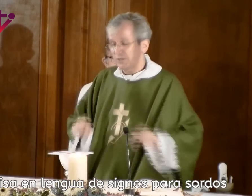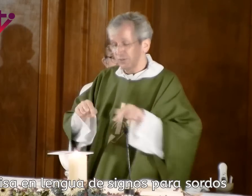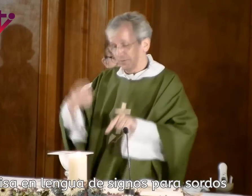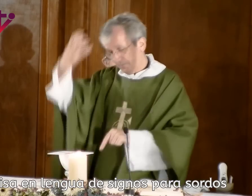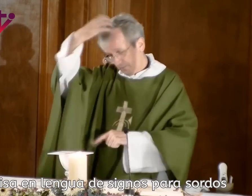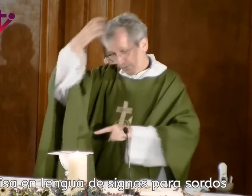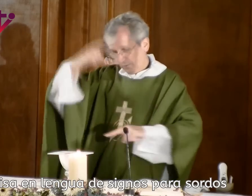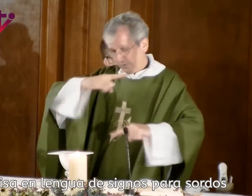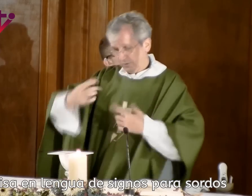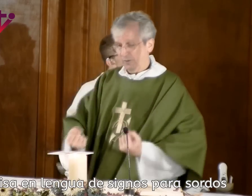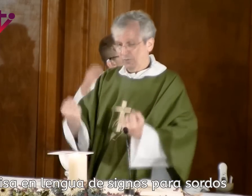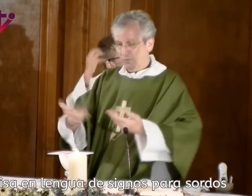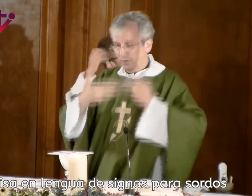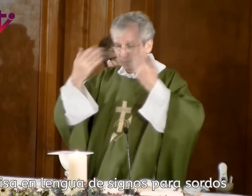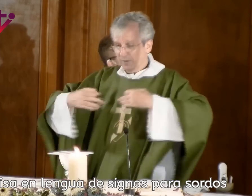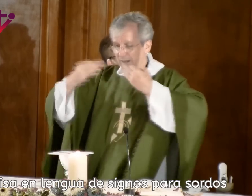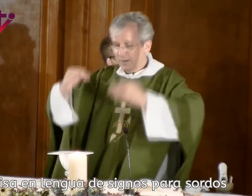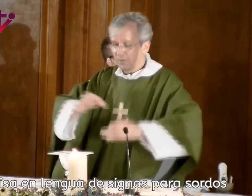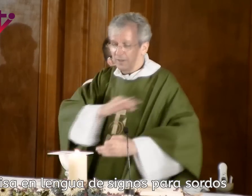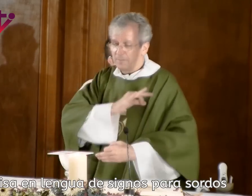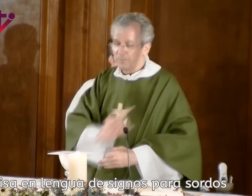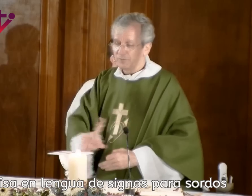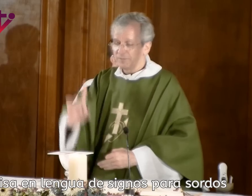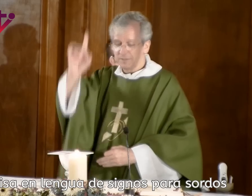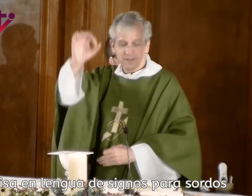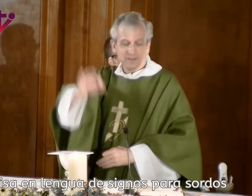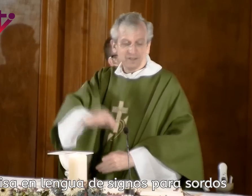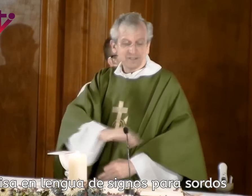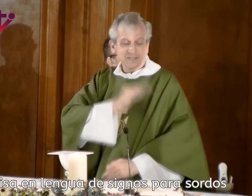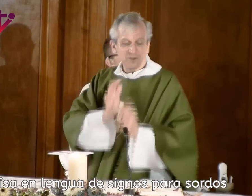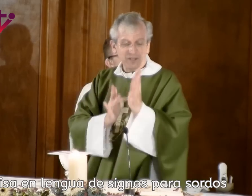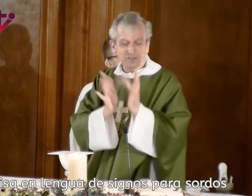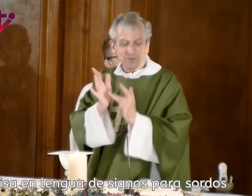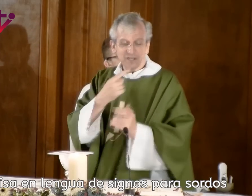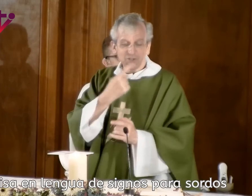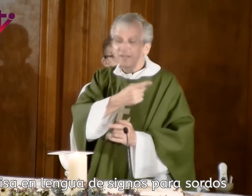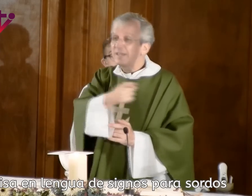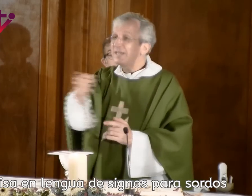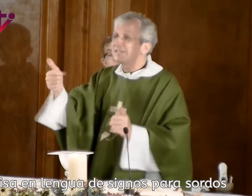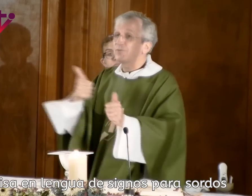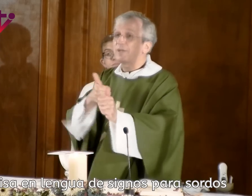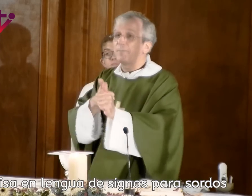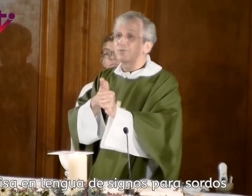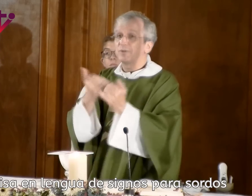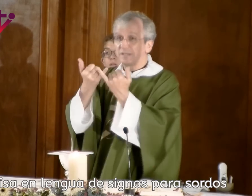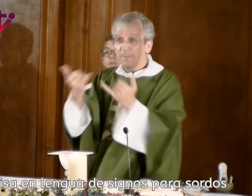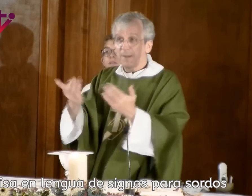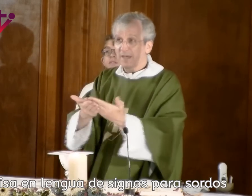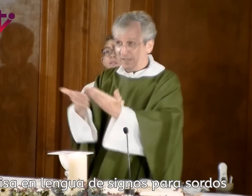Jesucristo. Tuyo es el reino, tuyo el poder y la gloria por siempre, Señor. Señor Jesucristo, que dijiste a tus apóstoles: la paz